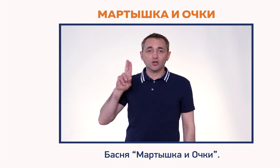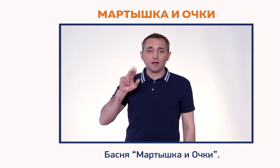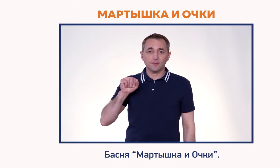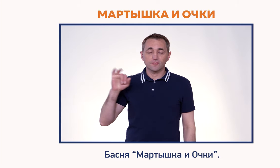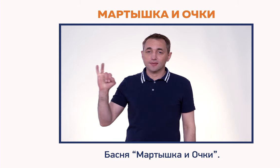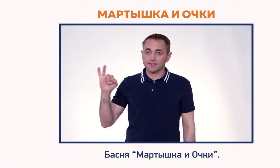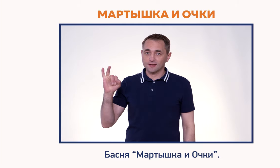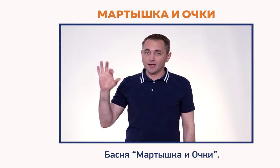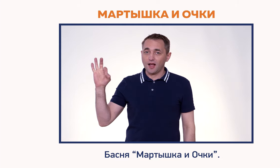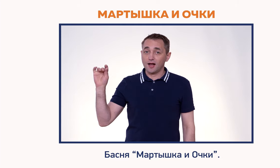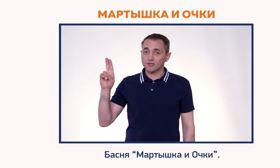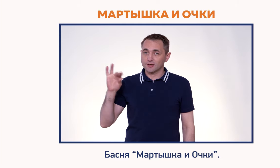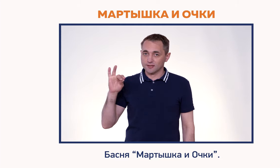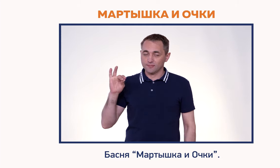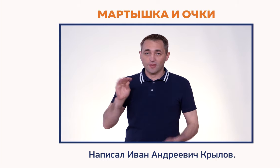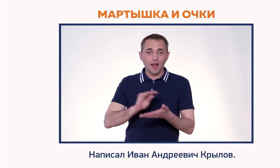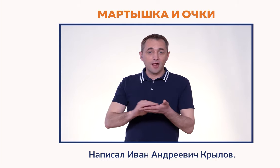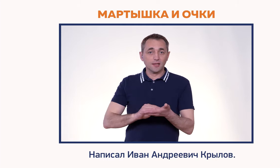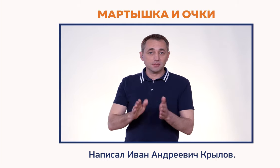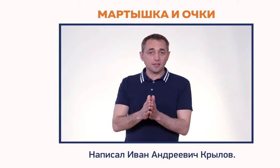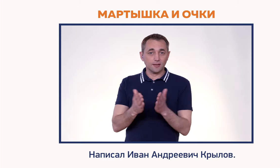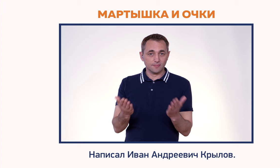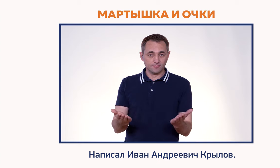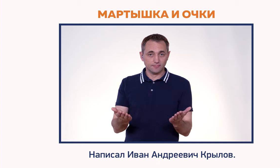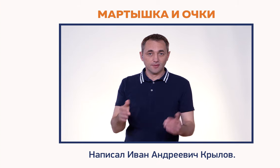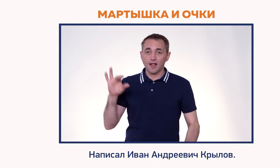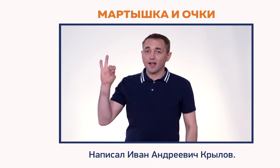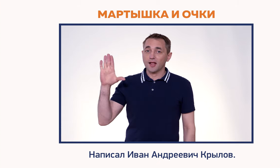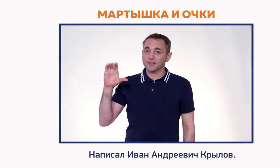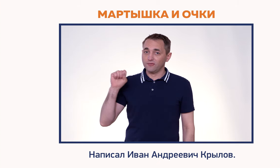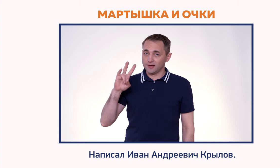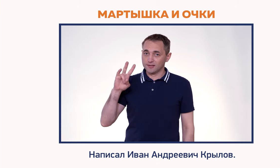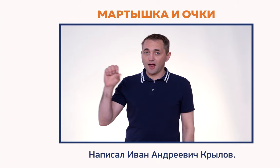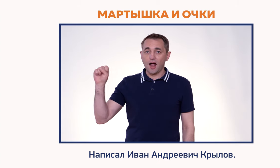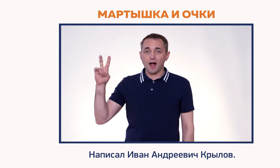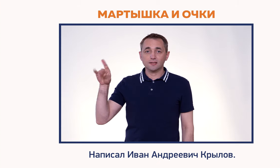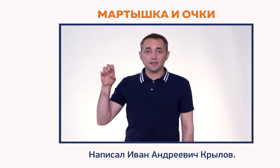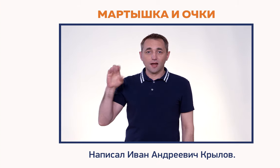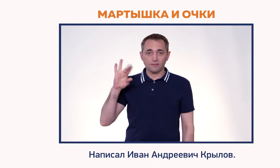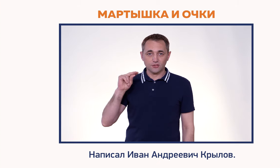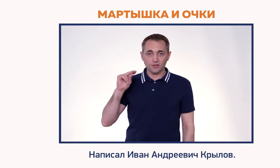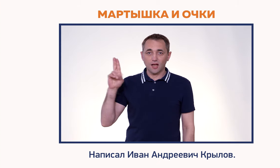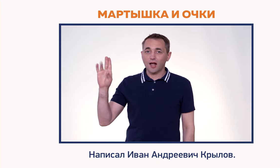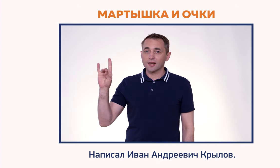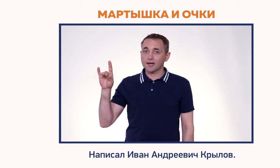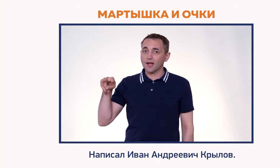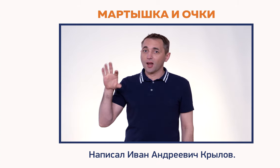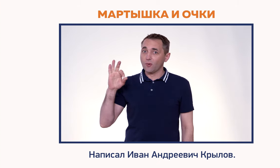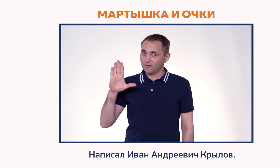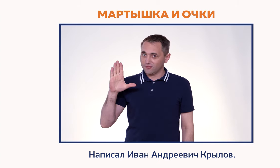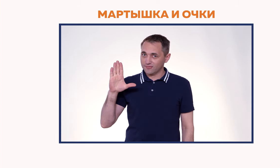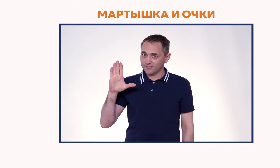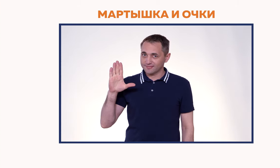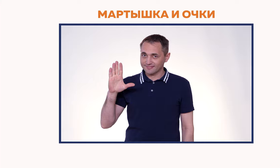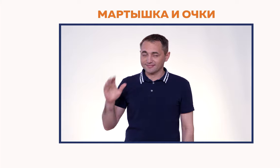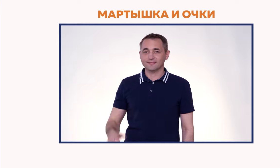«Мартышка и очки» написал Иван Андреевич Крылов.